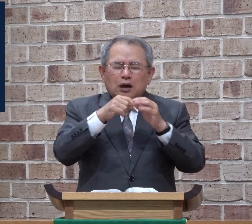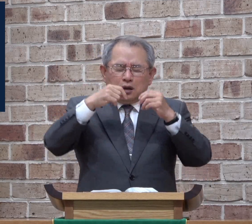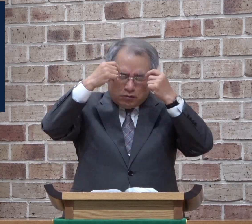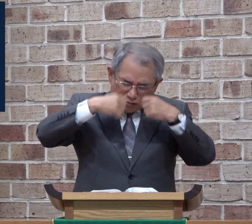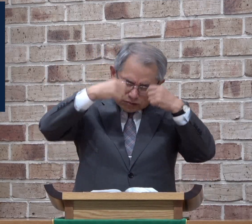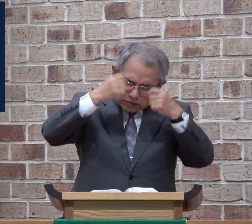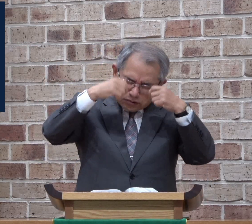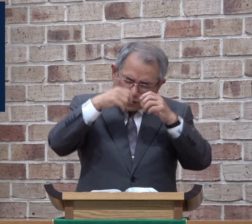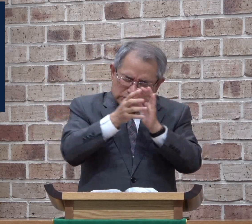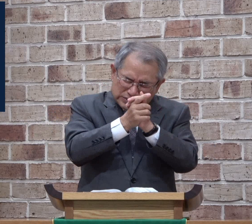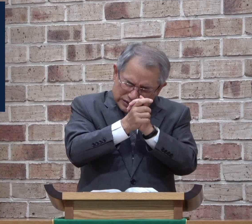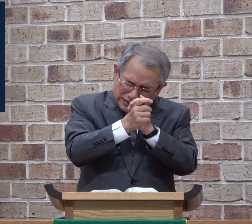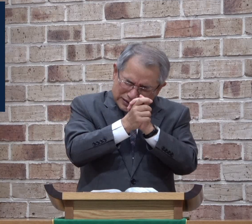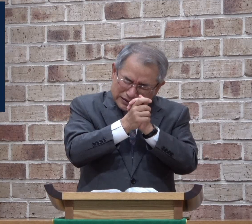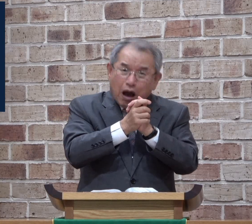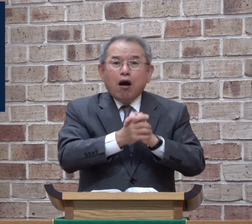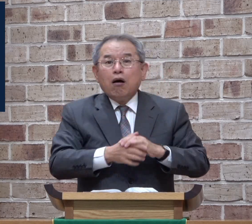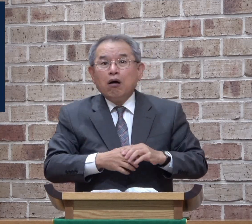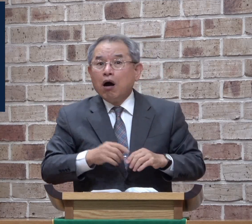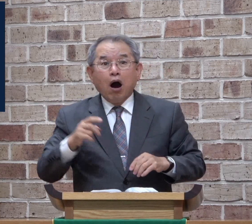늘 울면서 그 아들을 위해 기도했습니다.